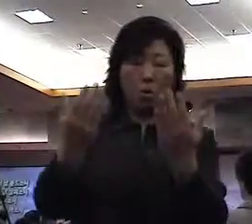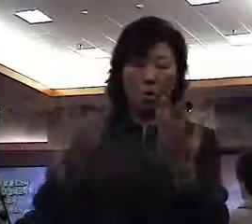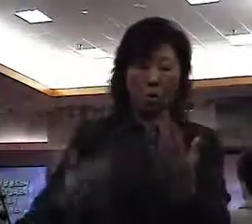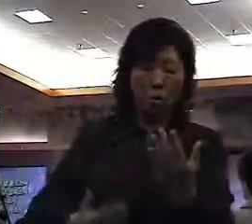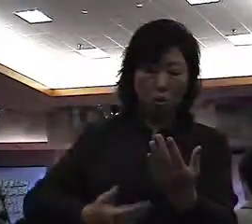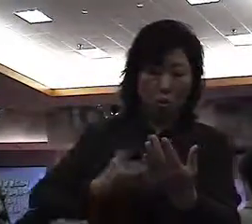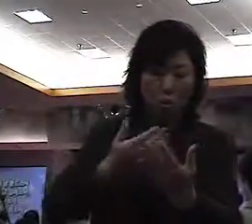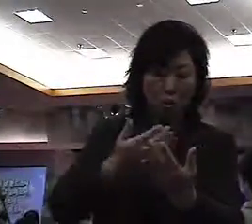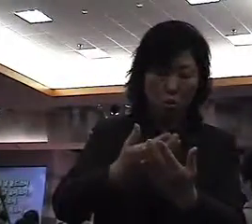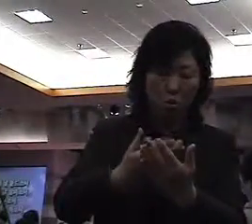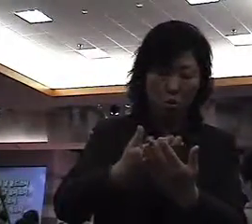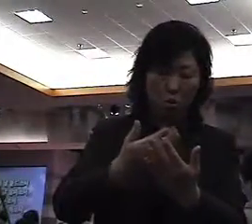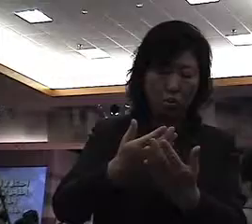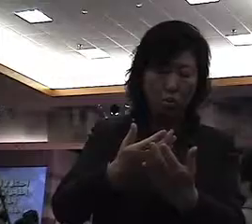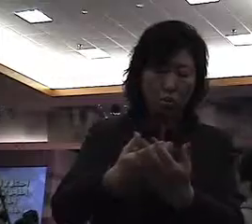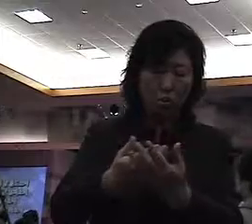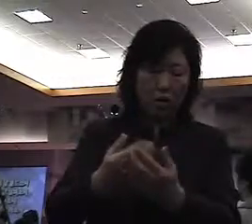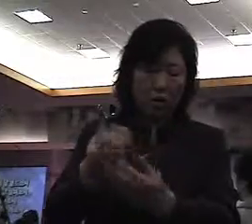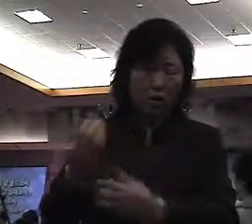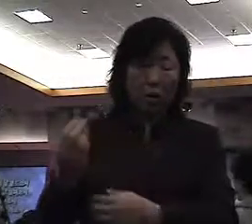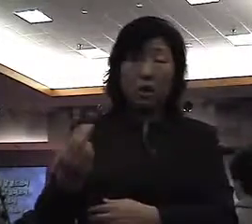붙드소서.